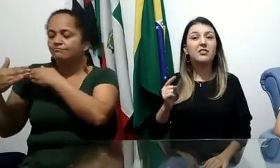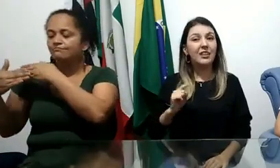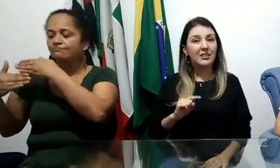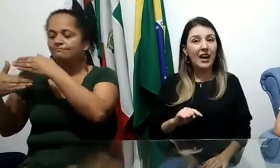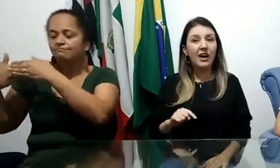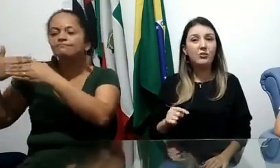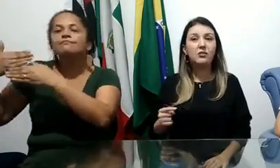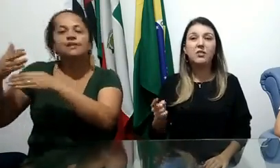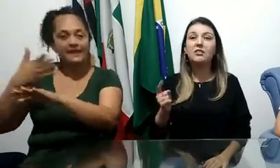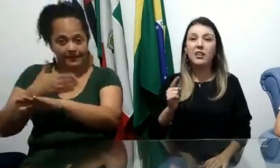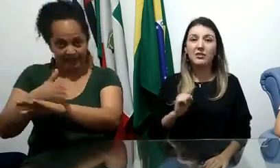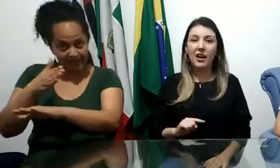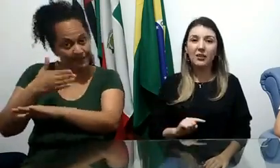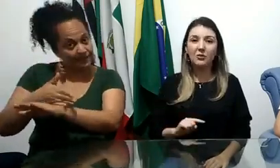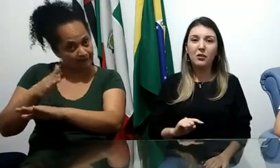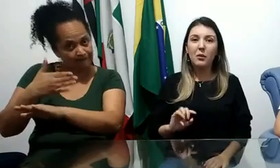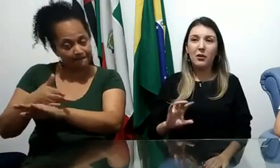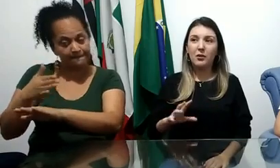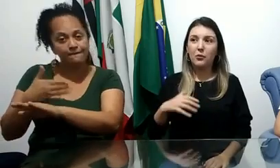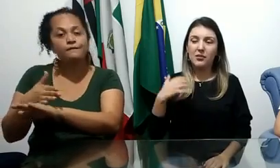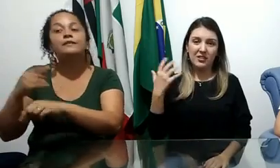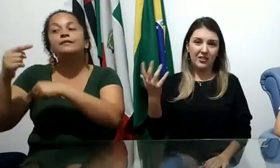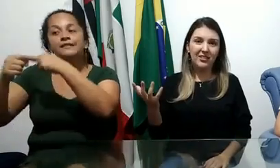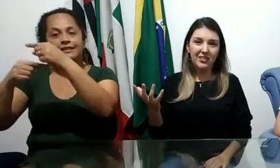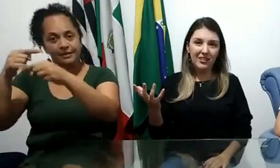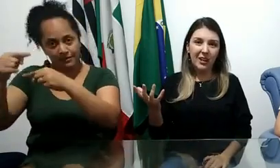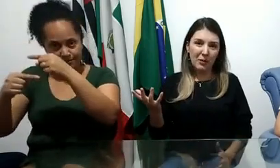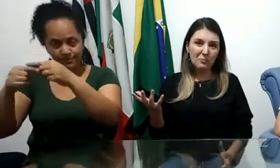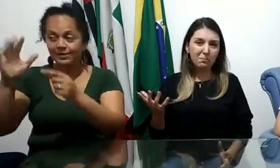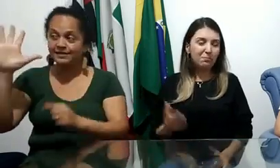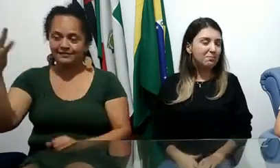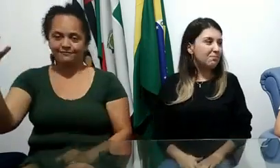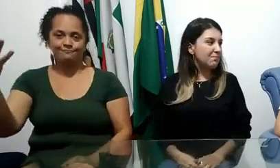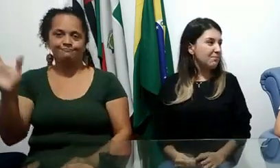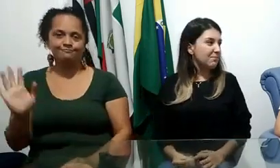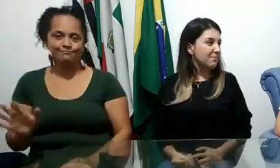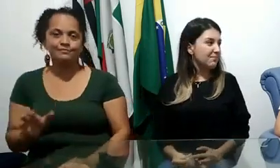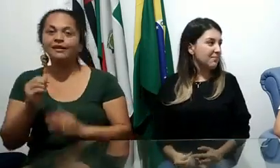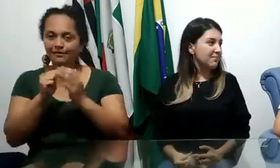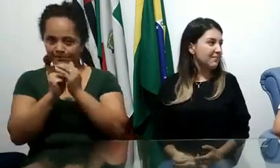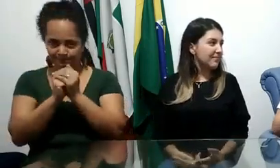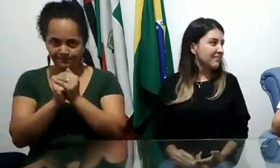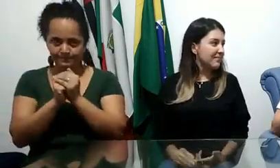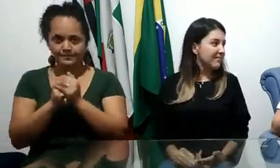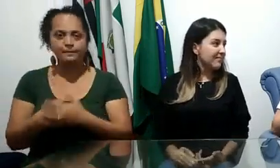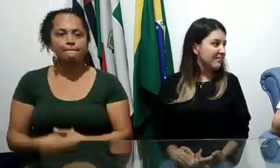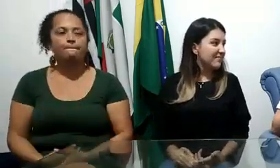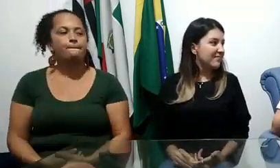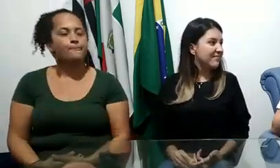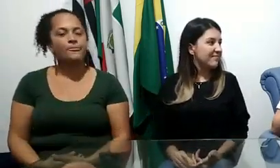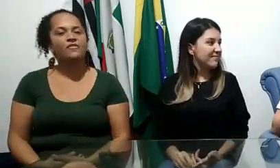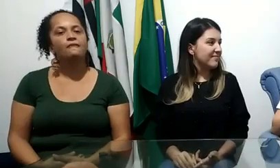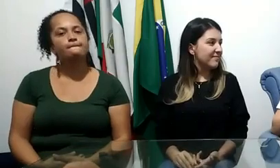ser treinado, ser tratado, para depois ir. Amém? Amém. Então, assim,